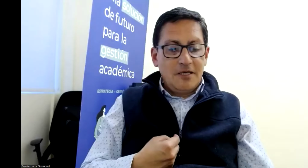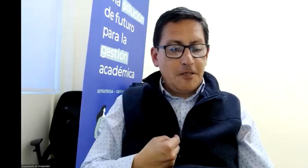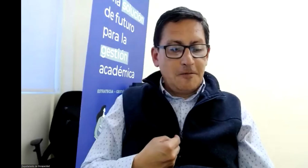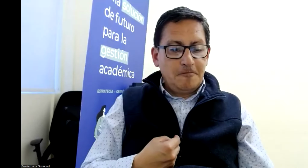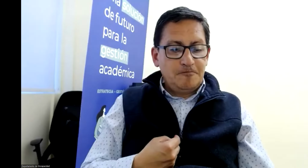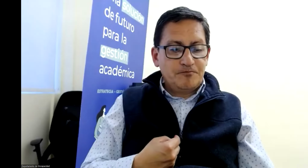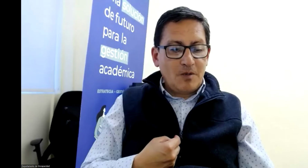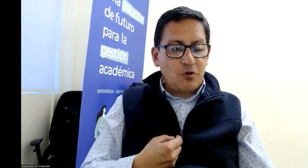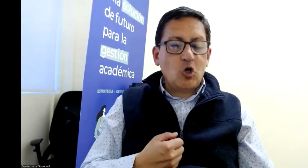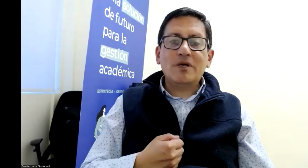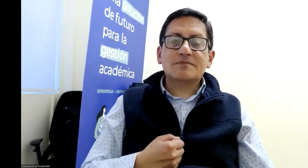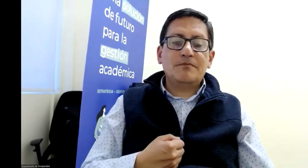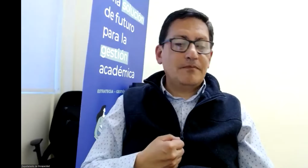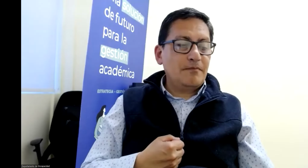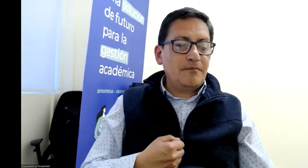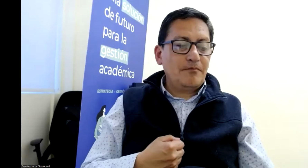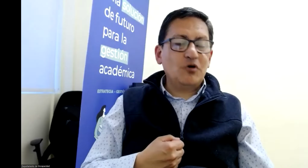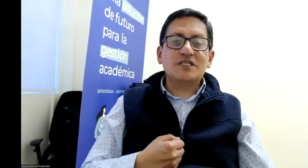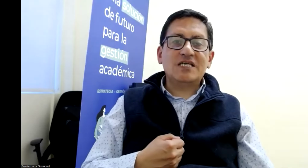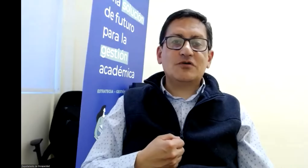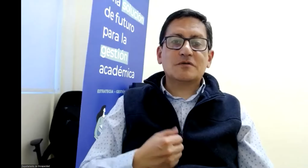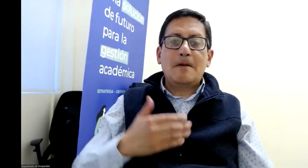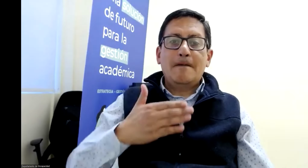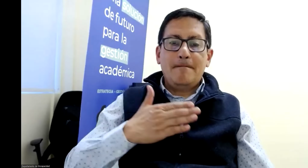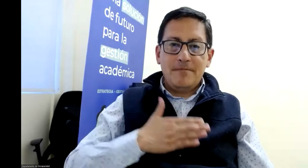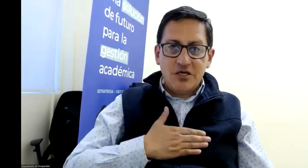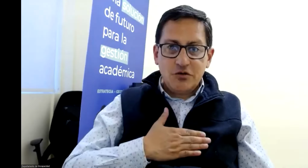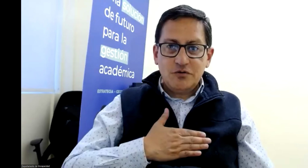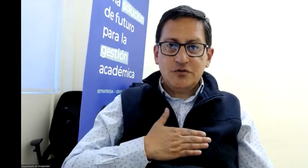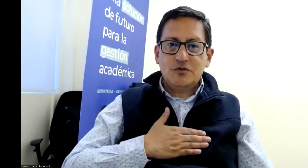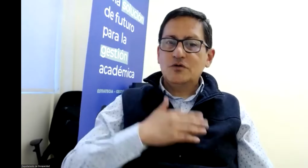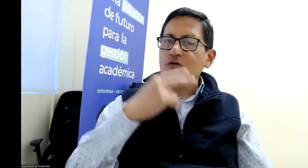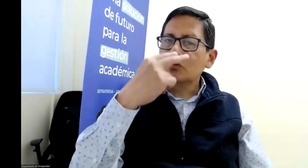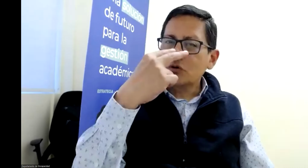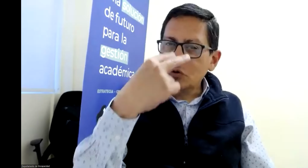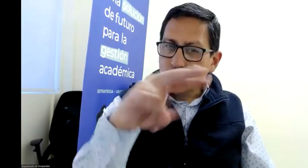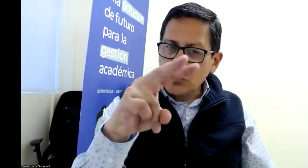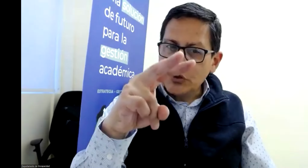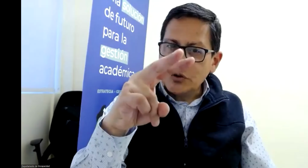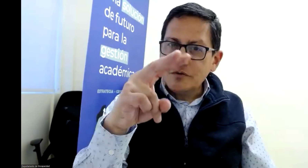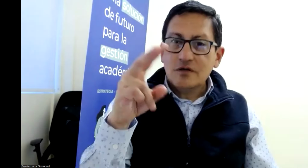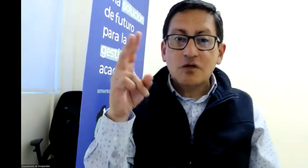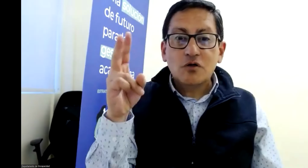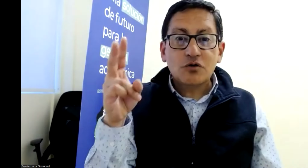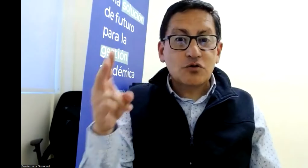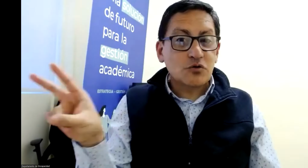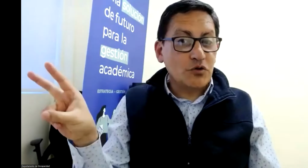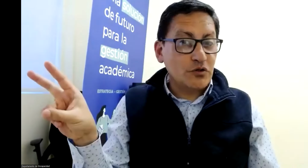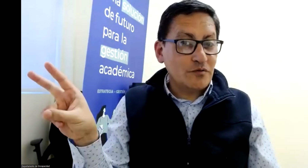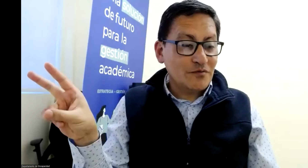con nombres posesivos mío tuyo suyo